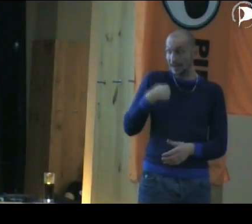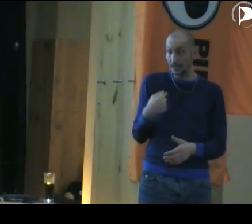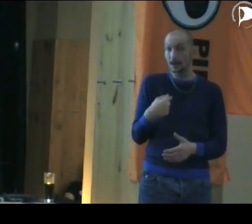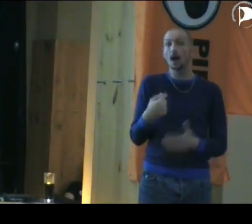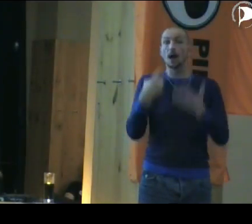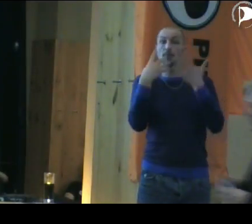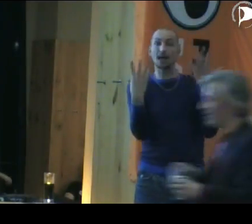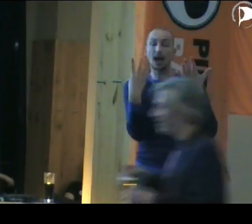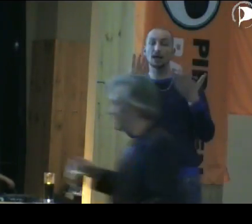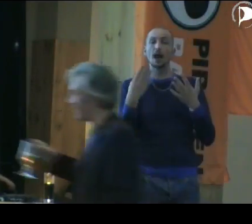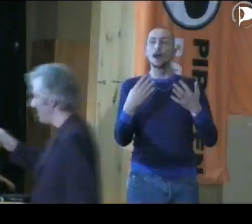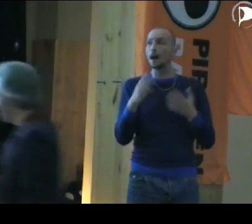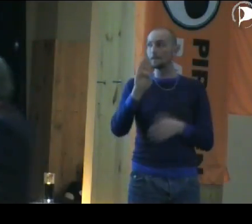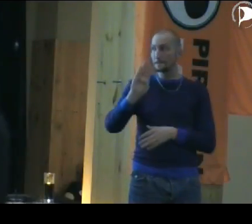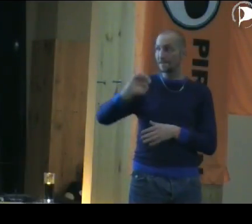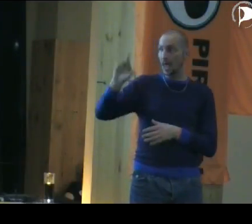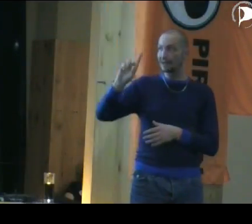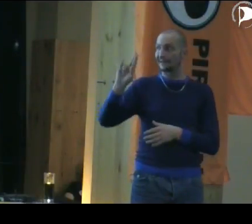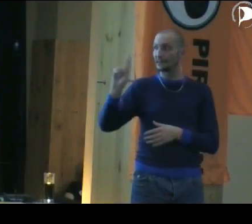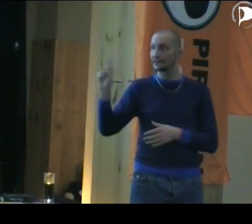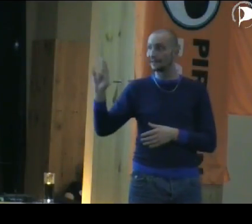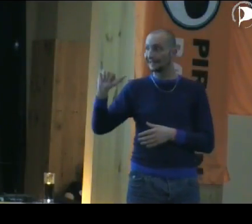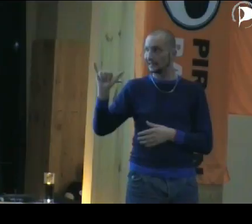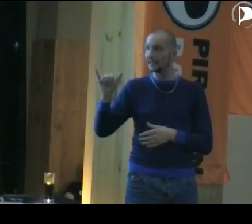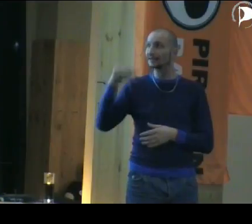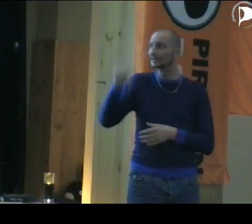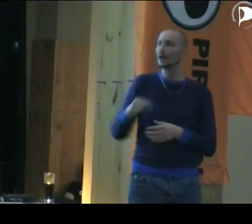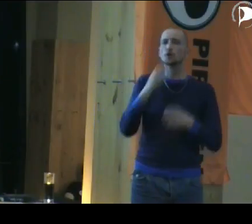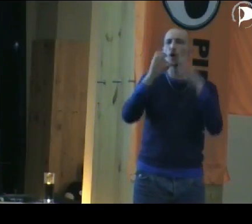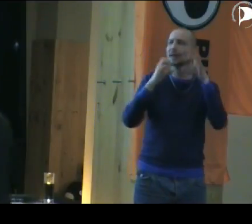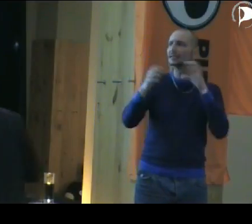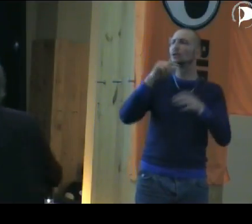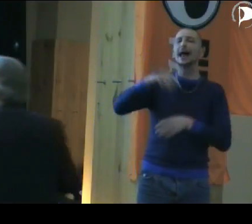seine natürlichkeit unterstützen möchte ich auch eine kommunikation zwischen